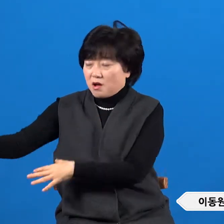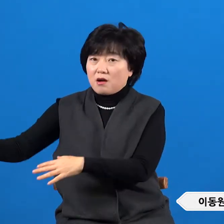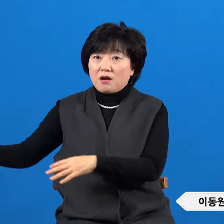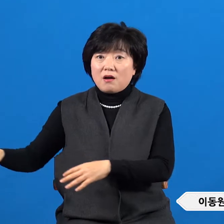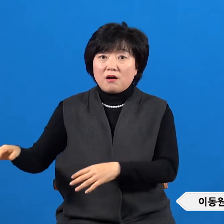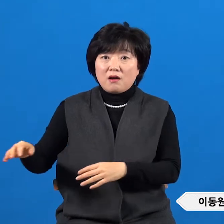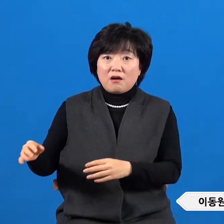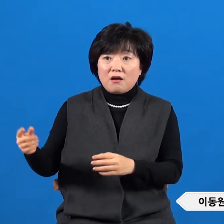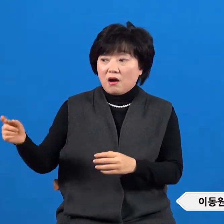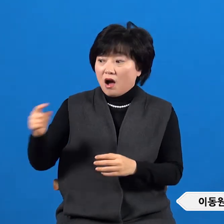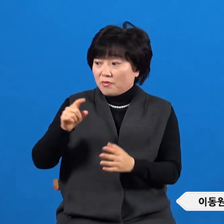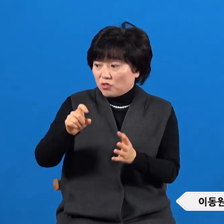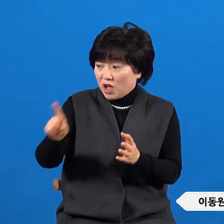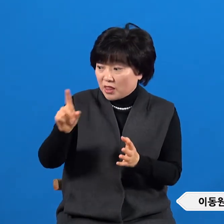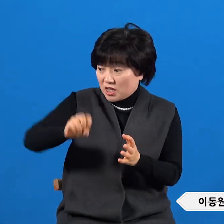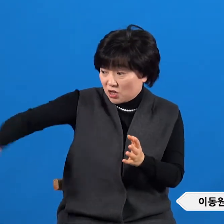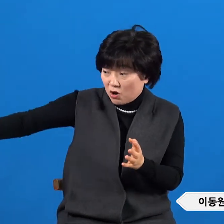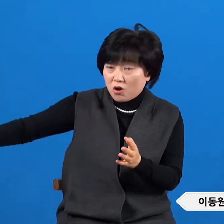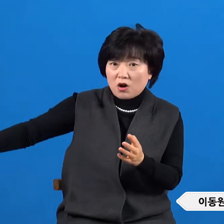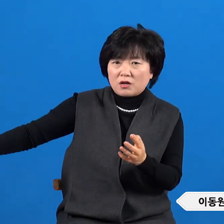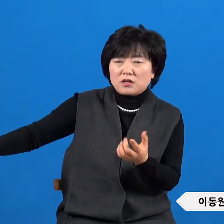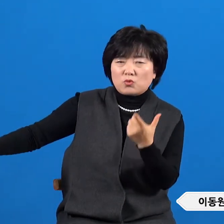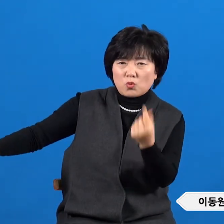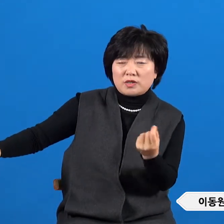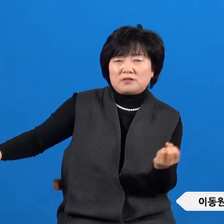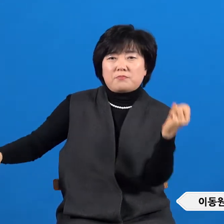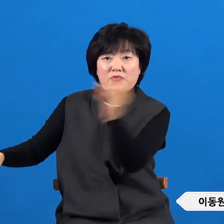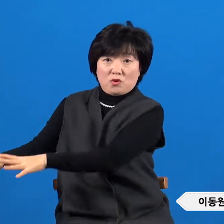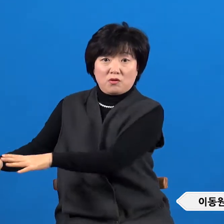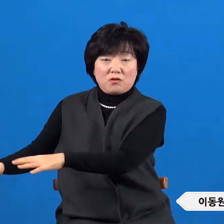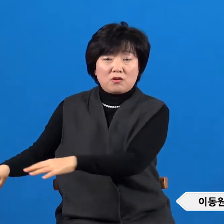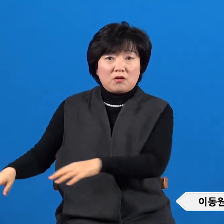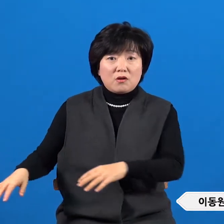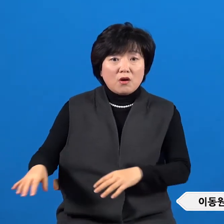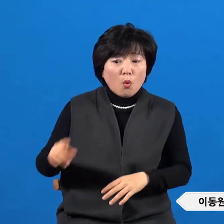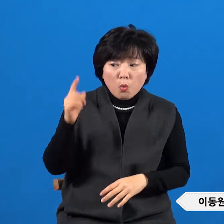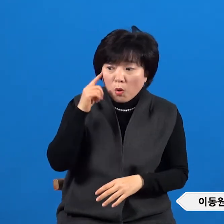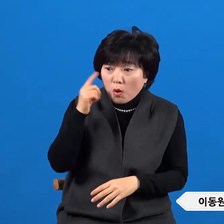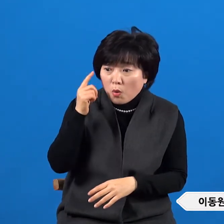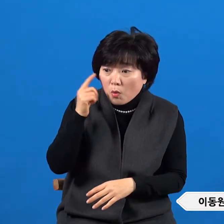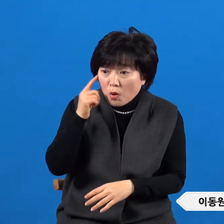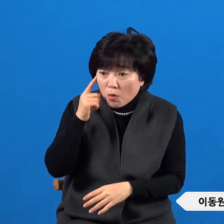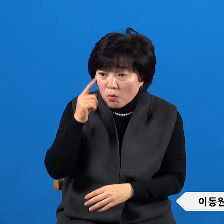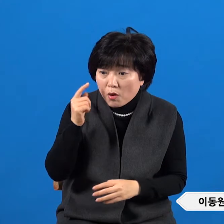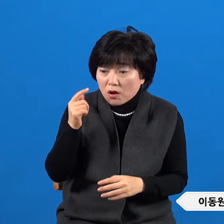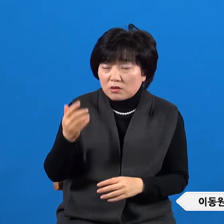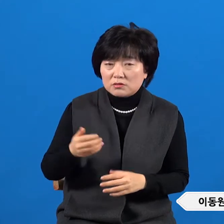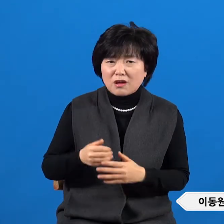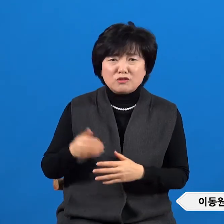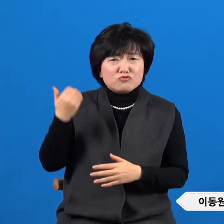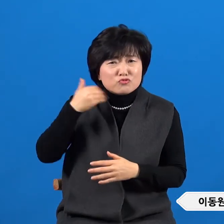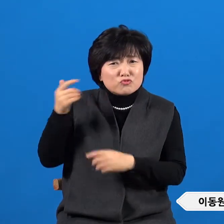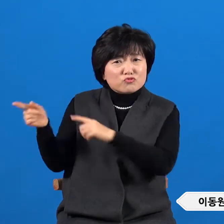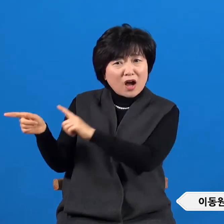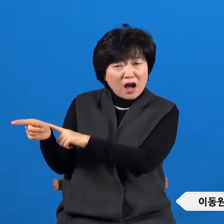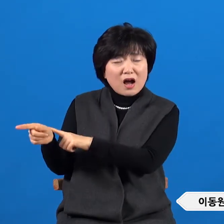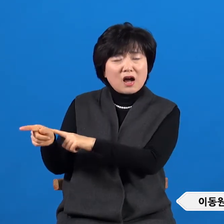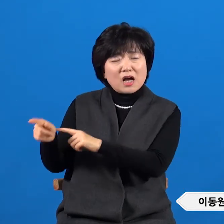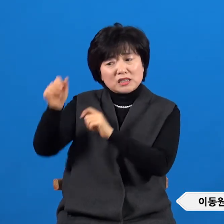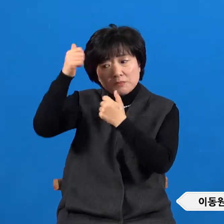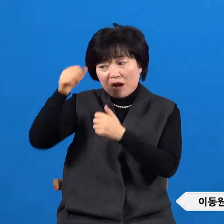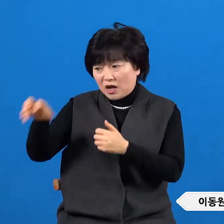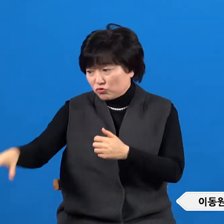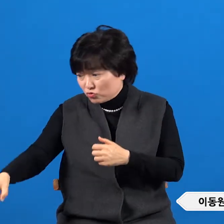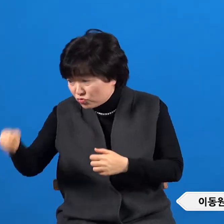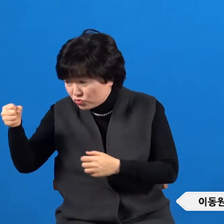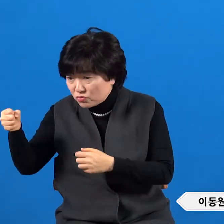샌들 하나를 벗더니 바깥으로 던졌다고 합니다. 왜 그렇게 하시냐고 묻자 그는 조용히 미소 지으면서